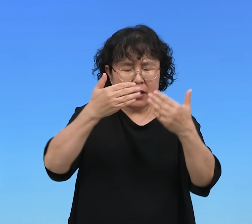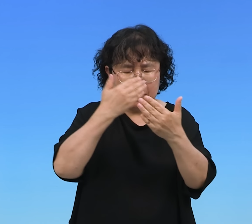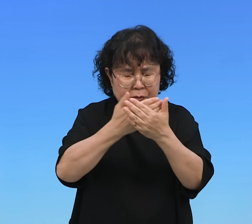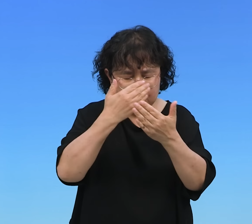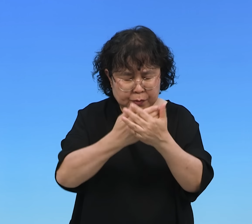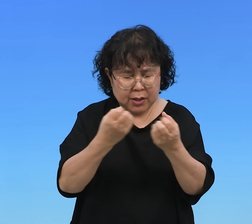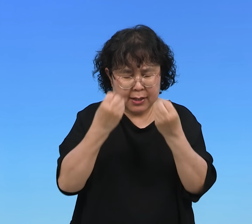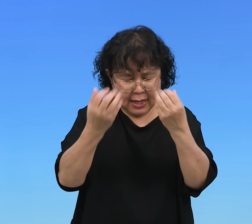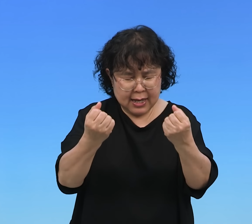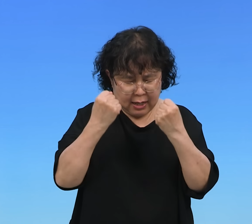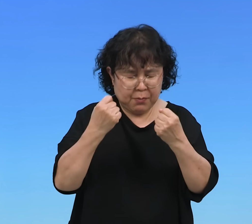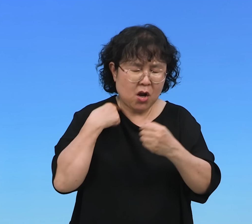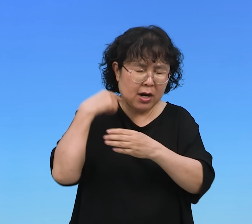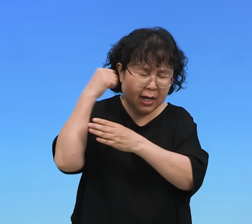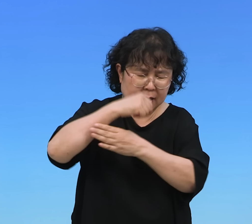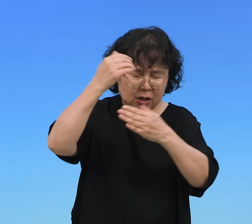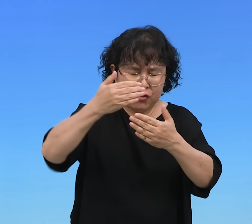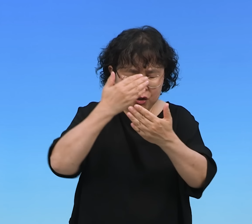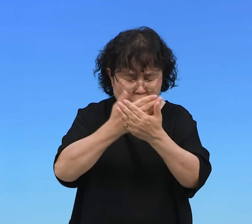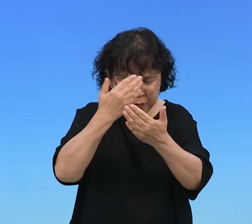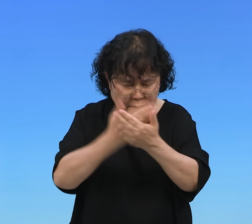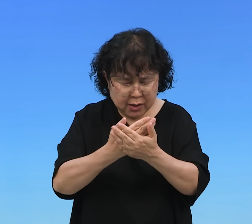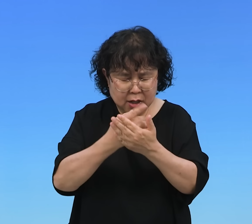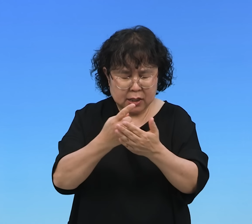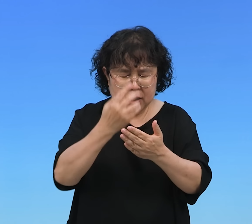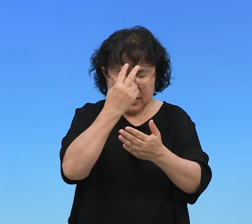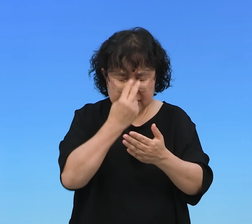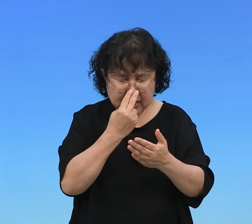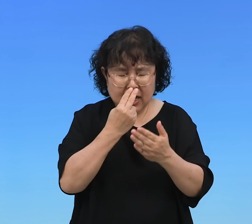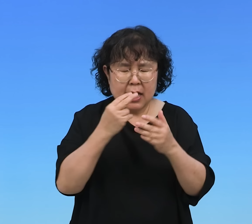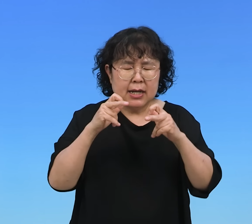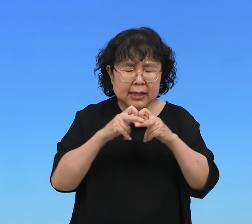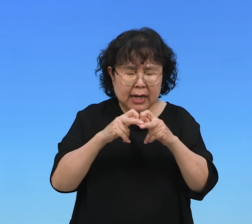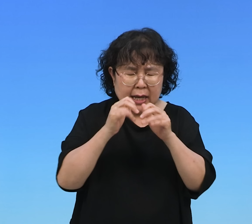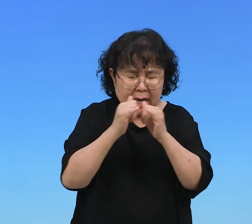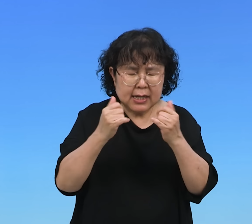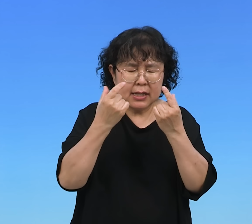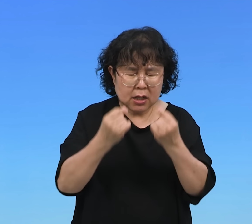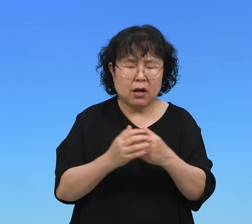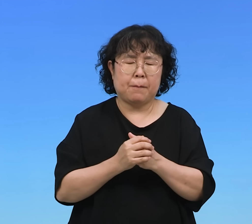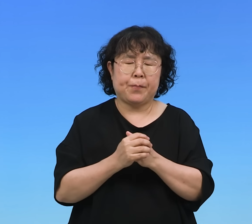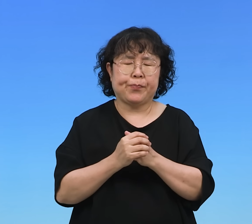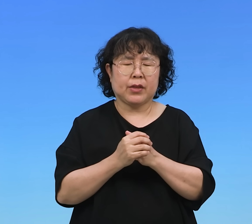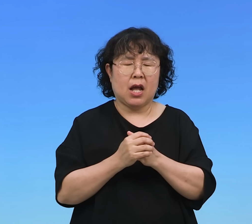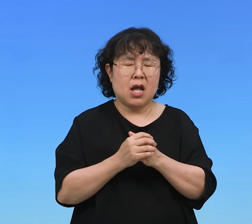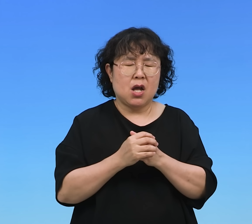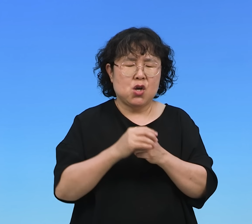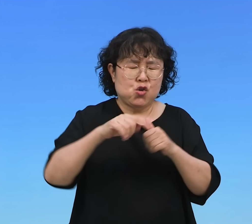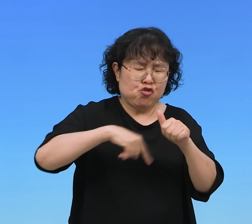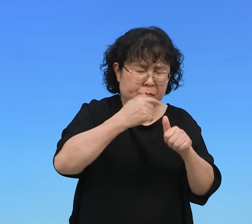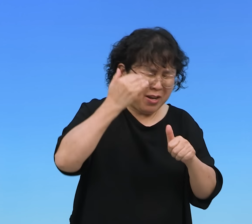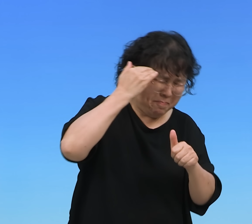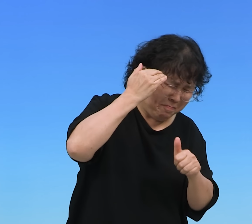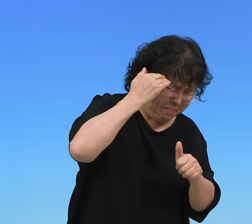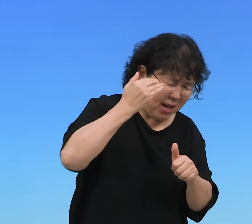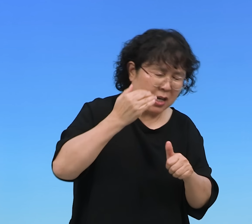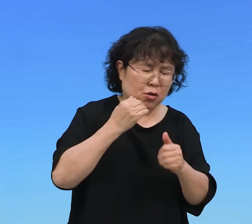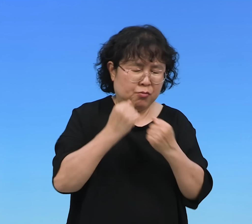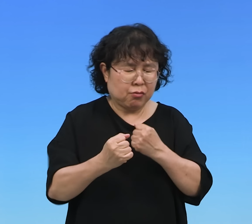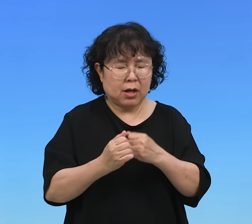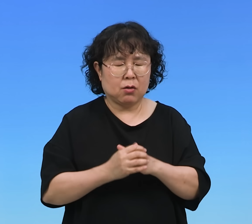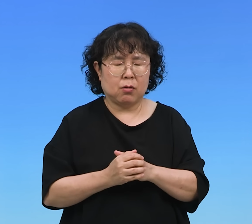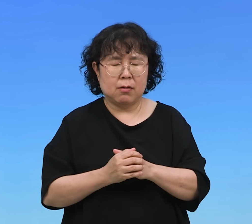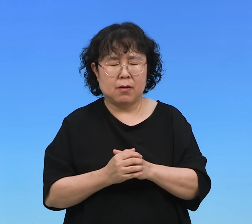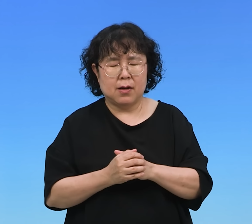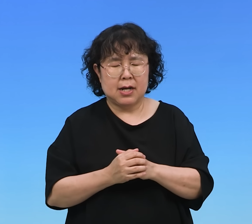주시옵소서. 새 힘을 허락하여 주시옵소서. 그 시각장애인처럼 어떤 주변의 방해 공작에도 불구하고